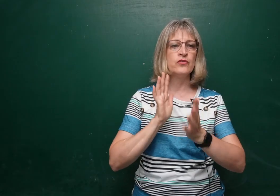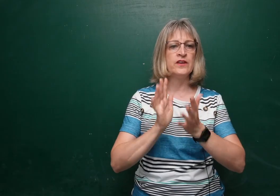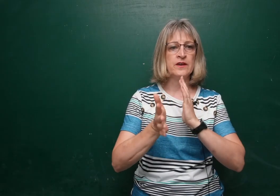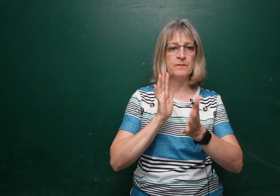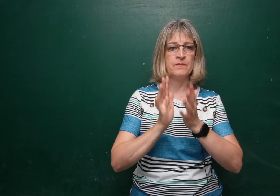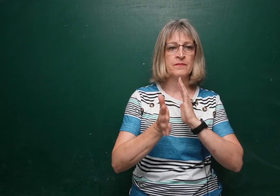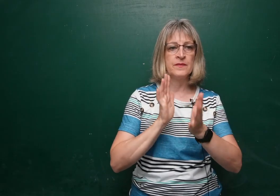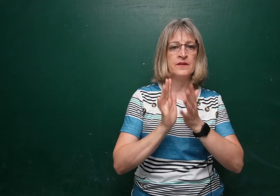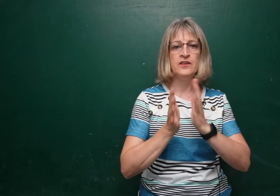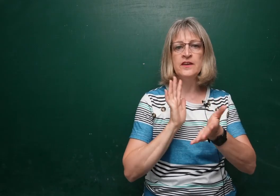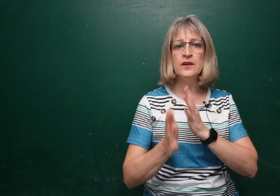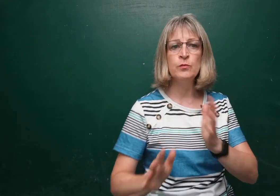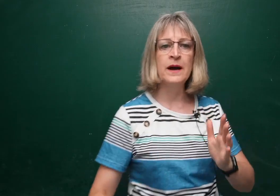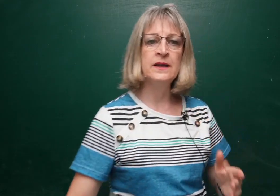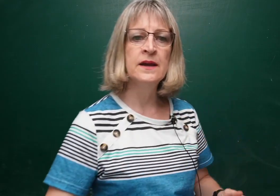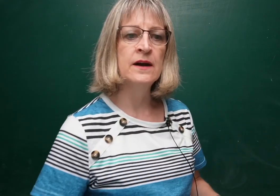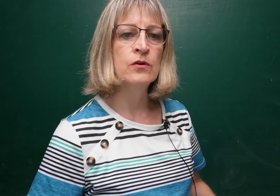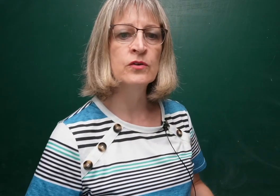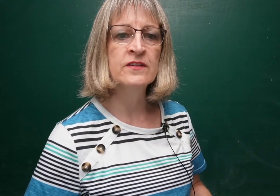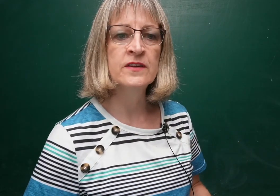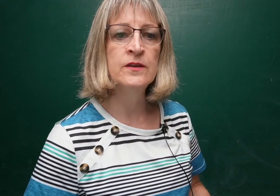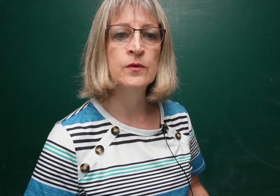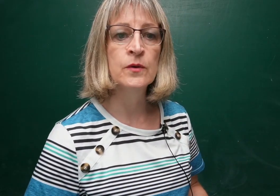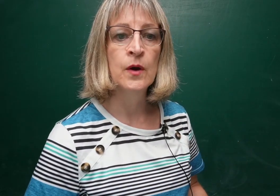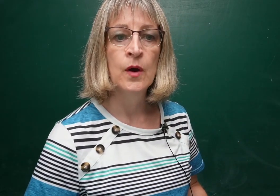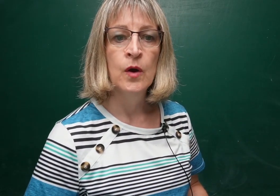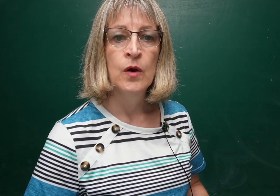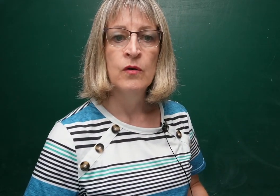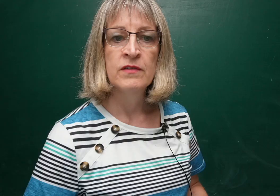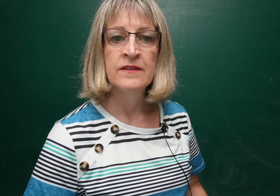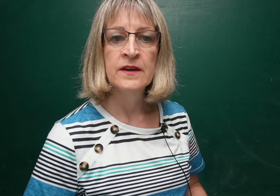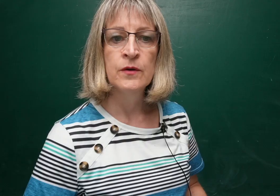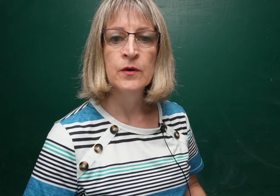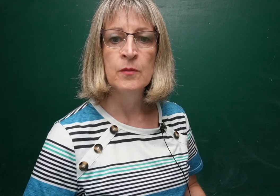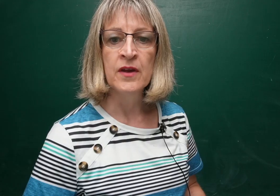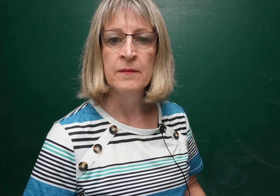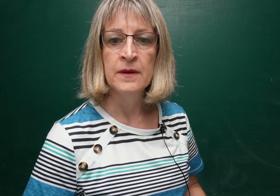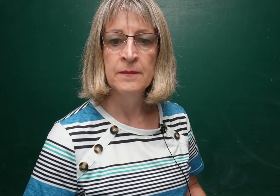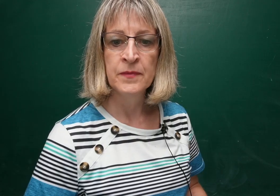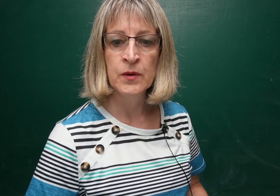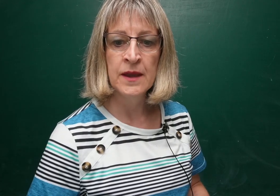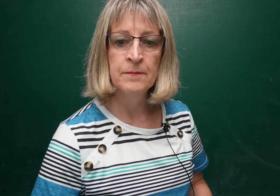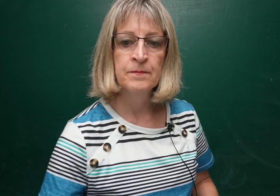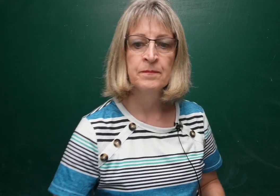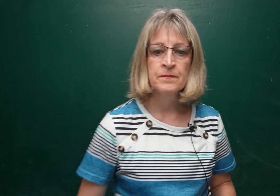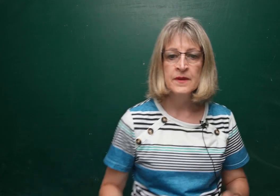signe. Signer ou parler, hein, en langue des signes, on va dire comme ça. Hein, ok? Ça